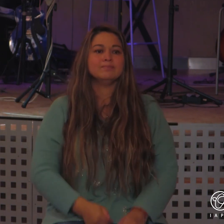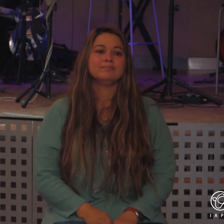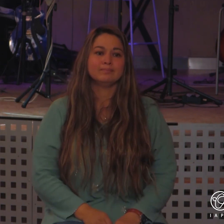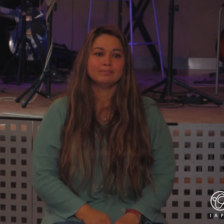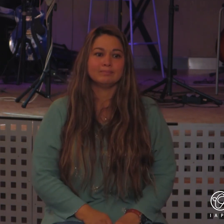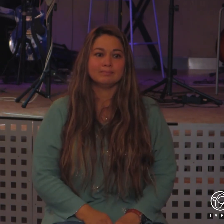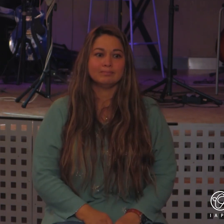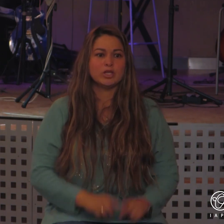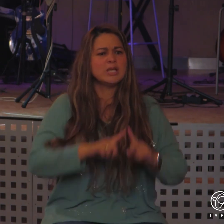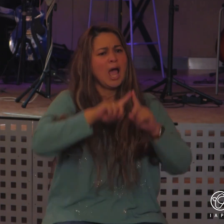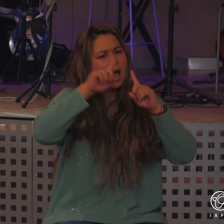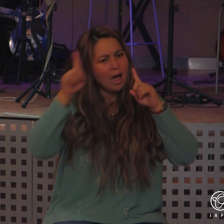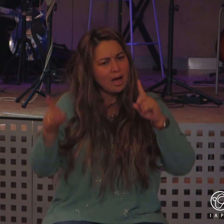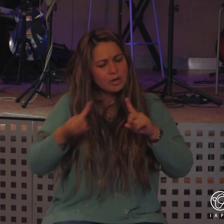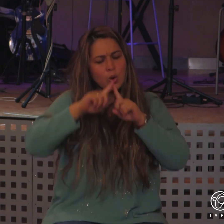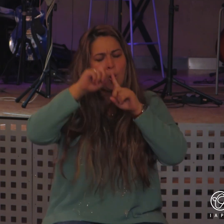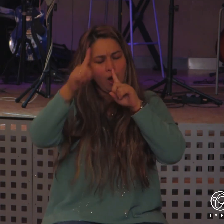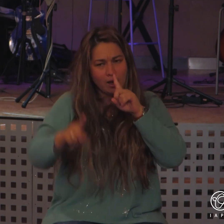Es decir, ¿cómo juzgaba